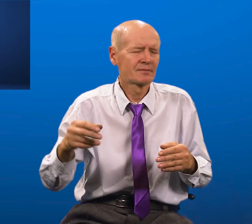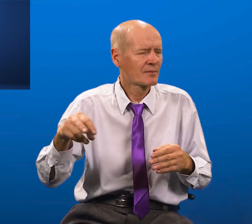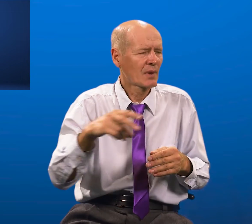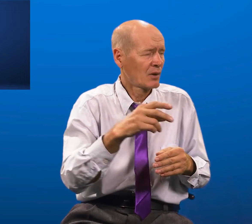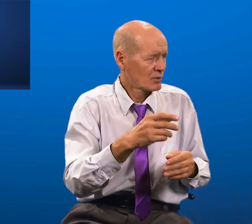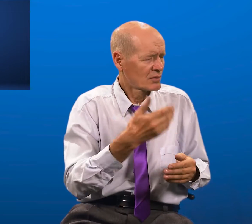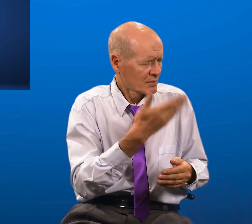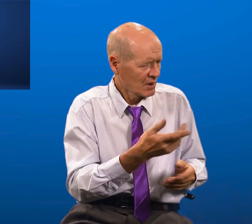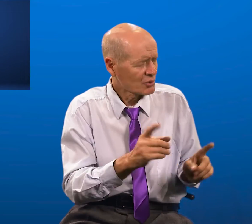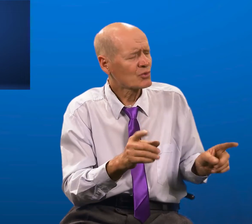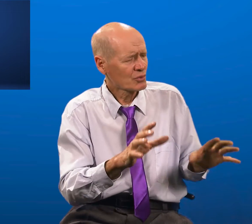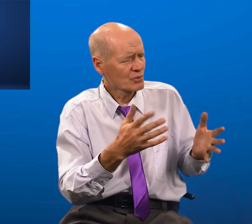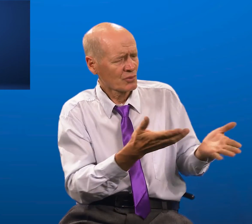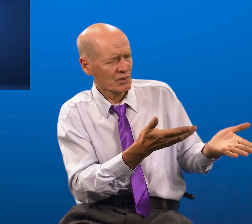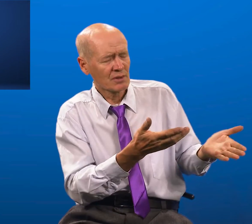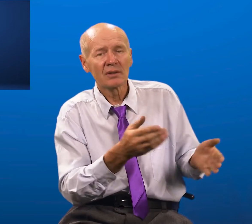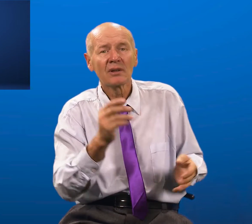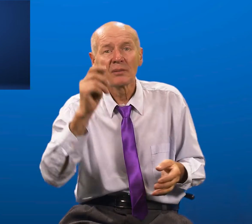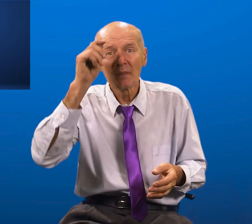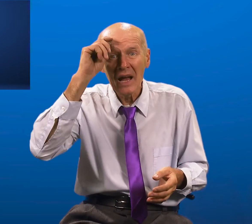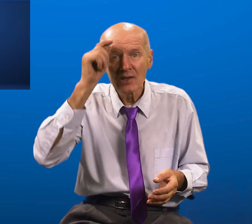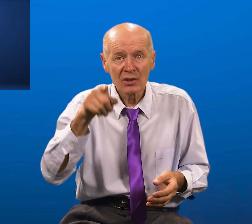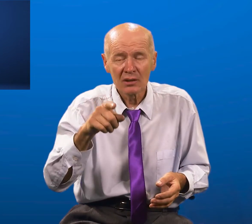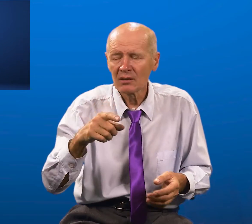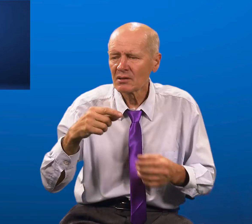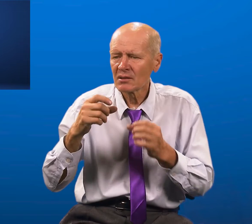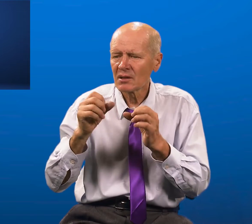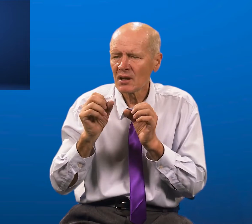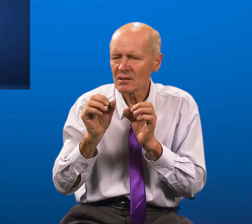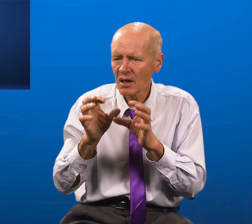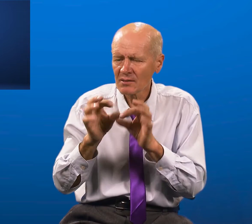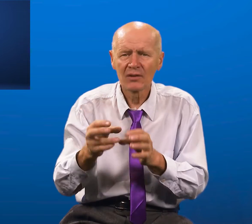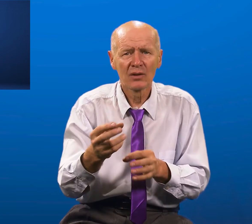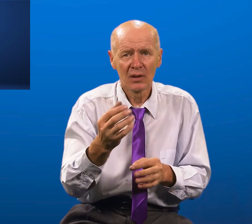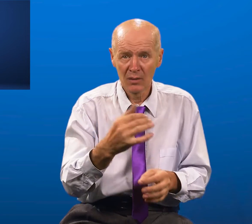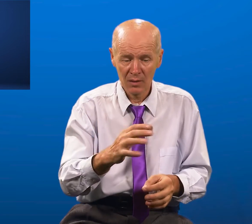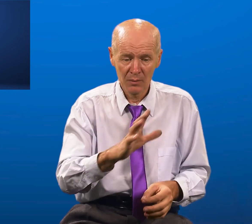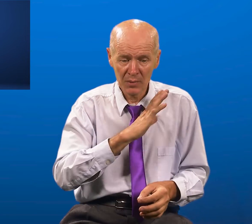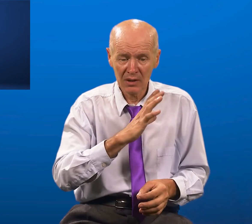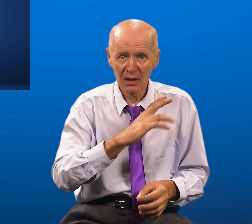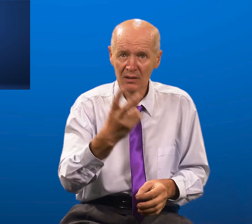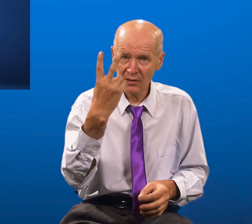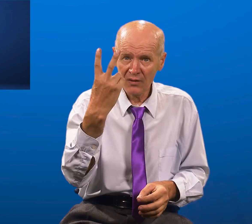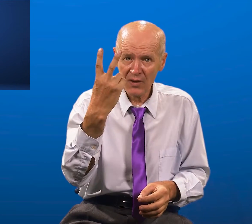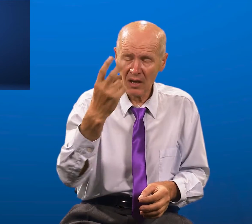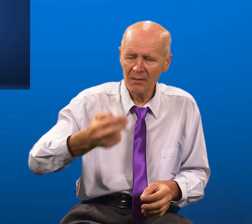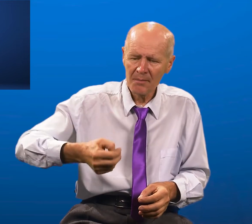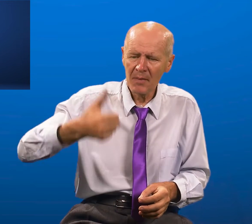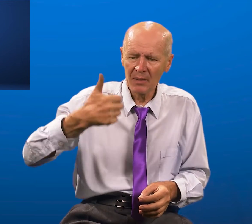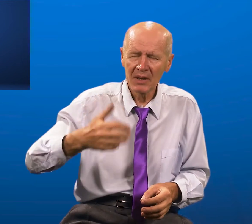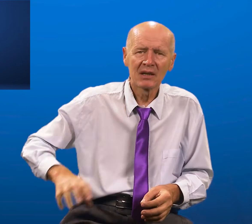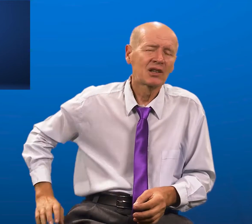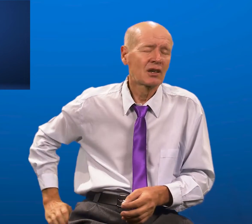Прохожий спрашивает, что случилось, и мальчик делится о том, что у него было две монетки, и когда он вытащил их